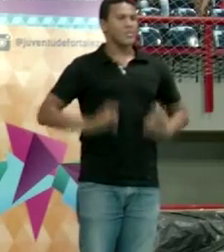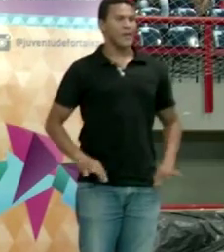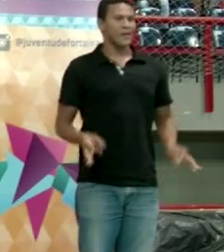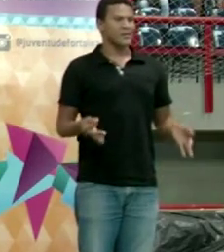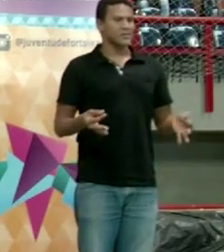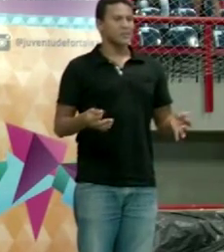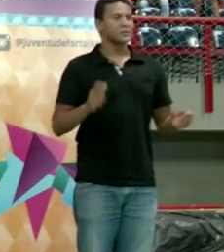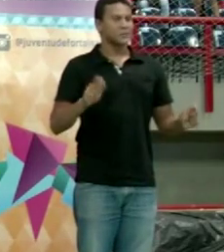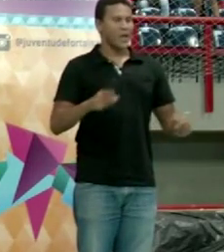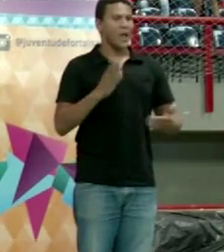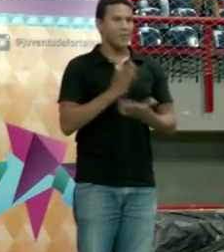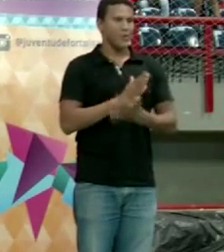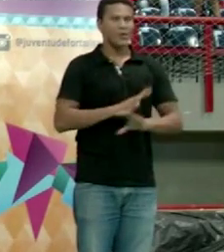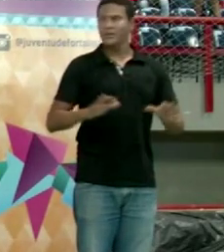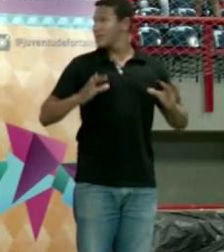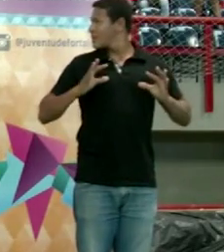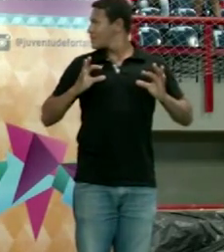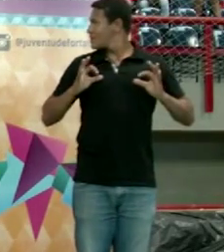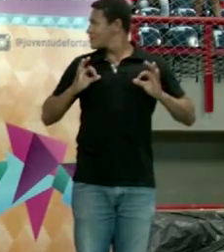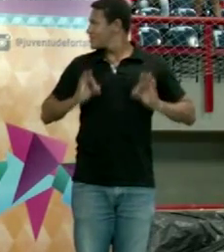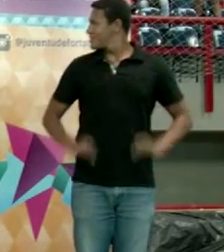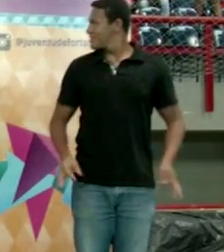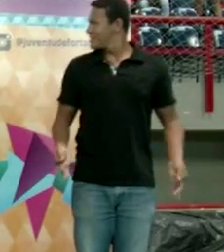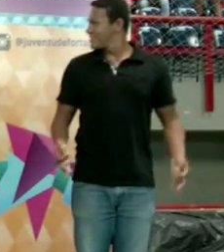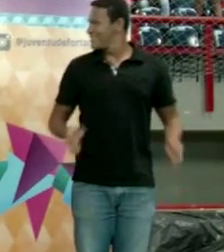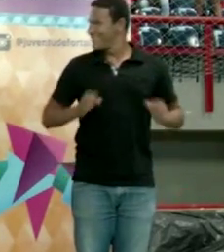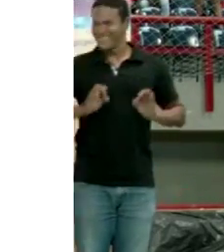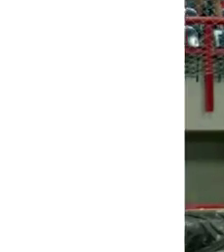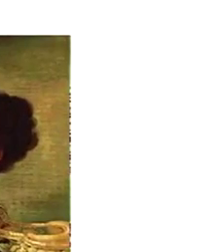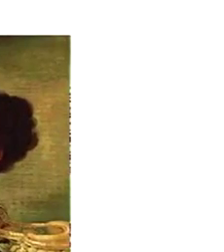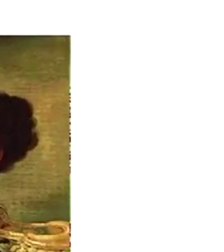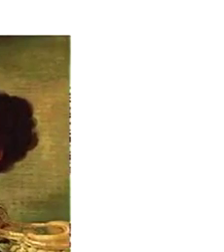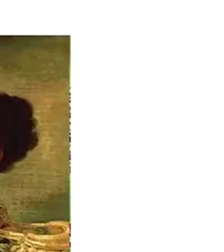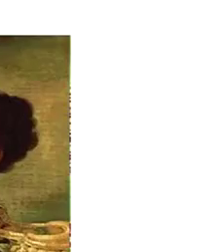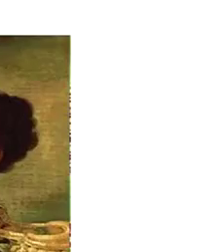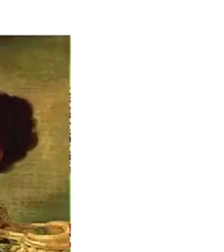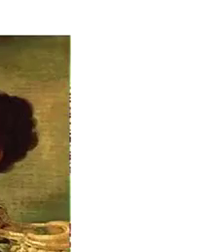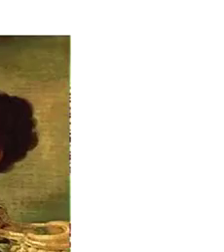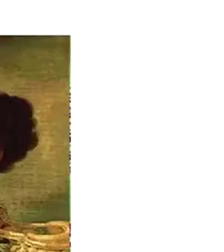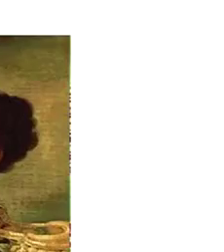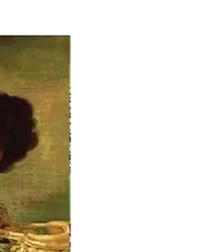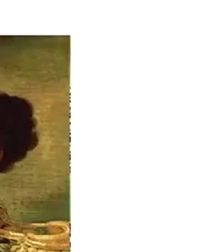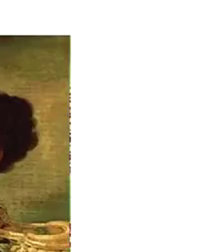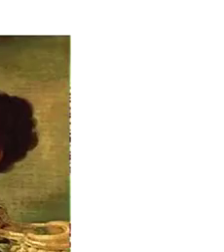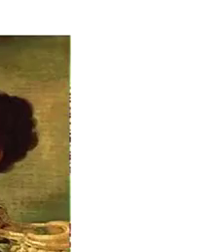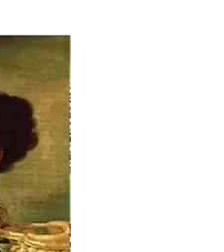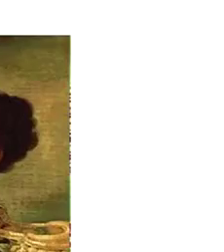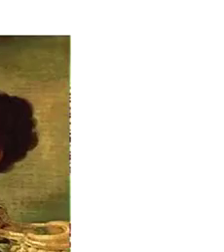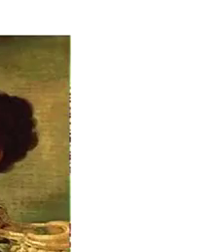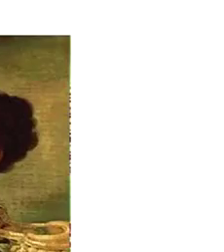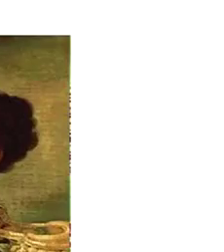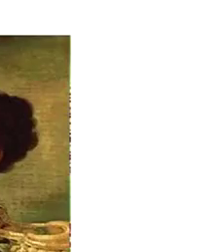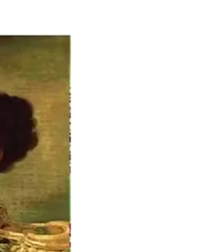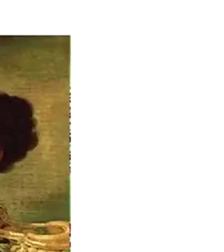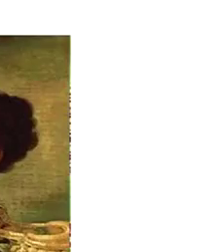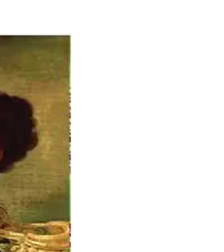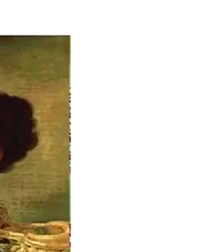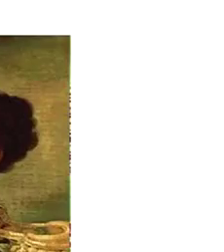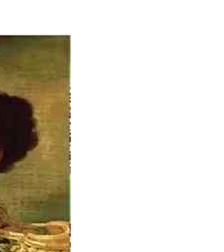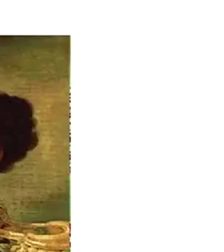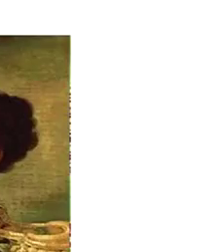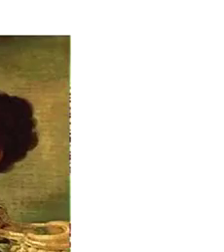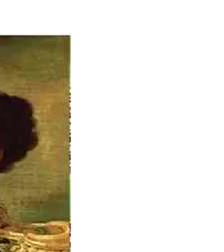liseira, liseira, liseira. Vamos lá. O tema é primeiro reinado. O